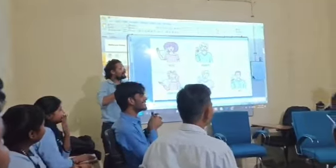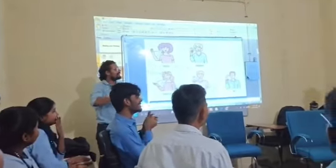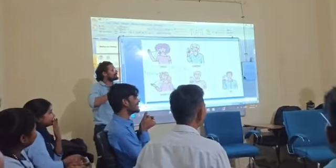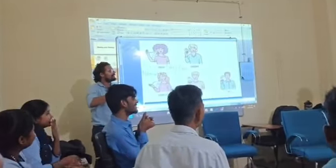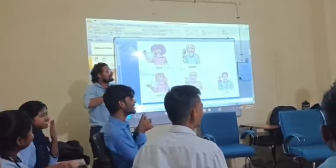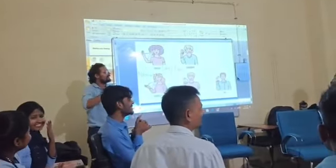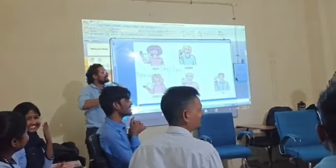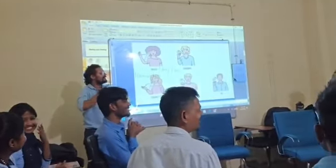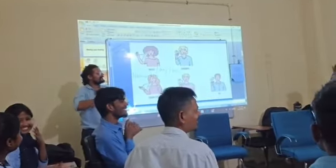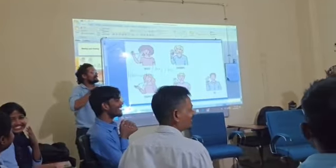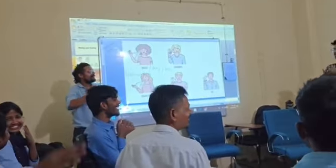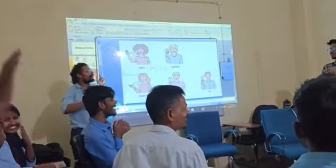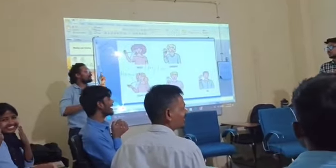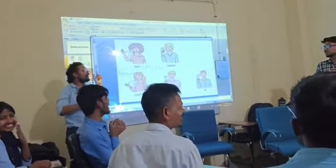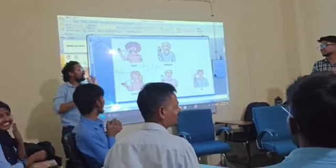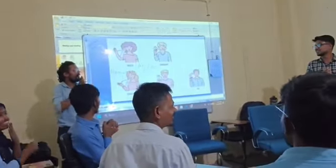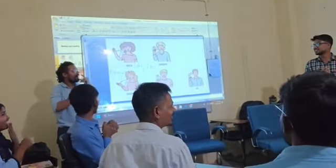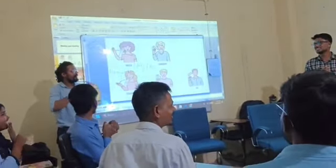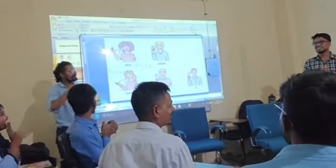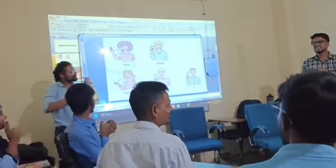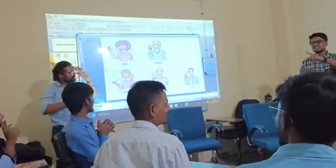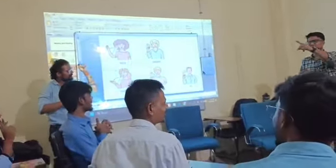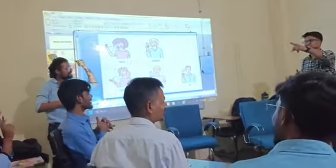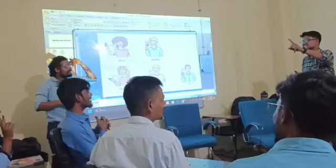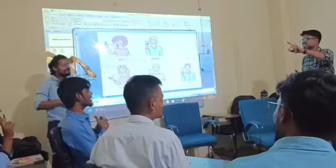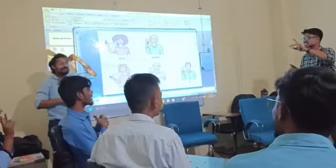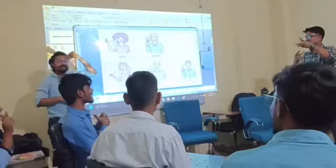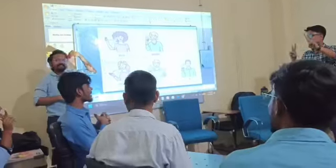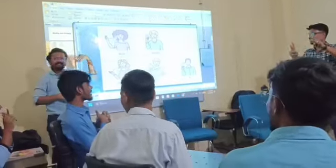बताओ तो, हाथ तो उठाओ कि बोल रहे अलग है।